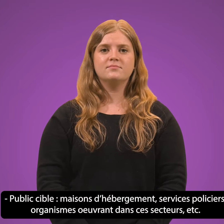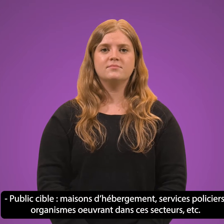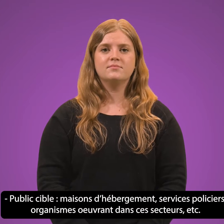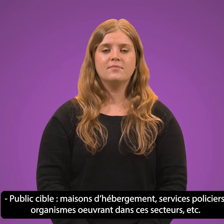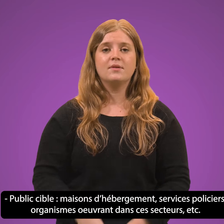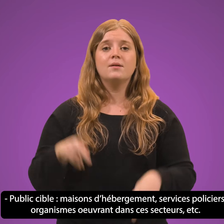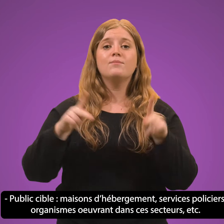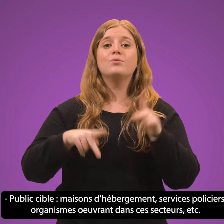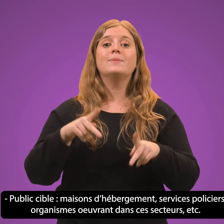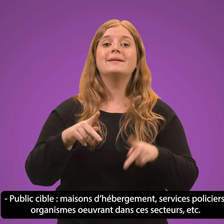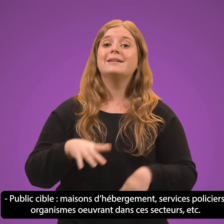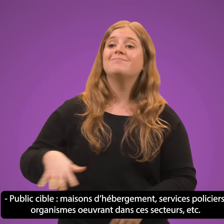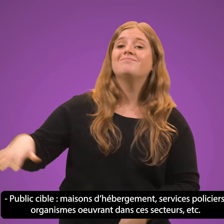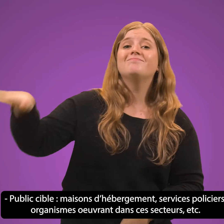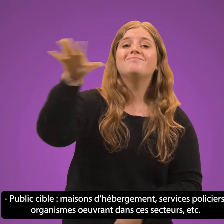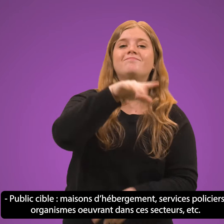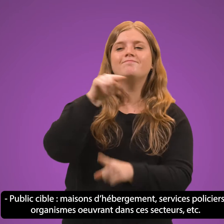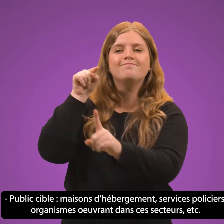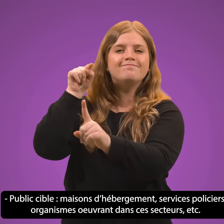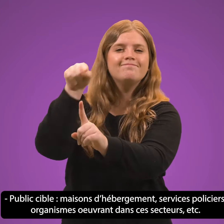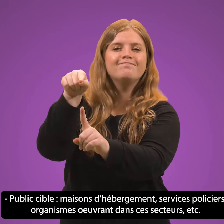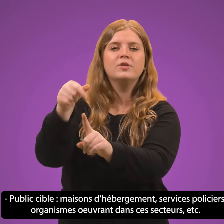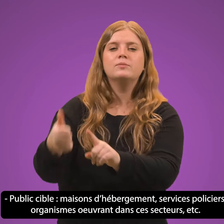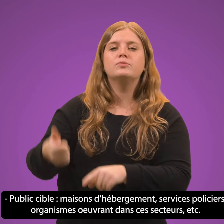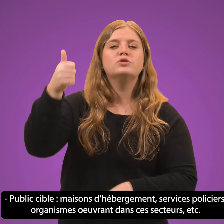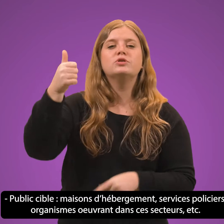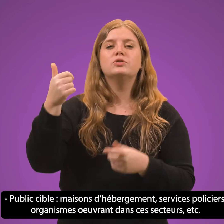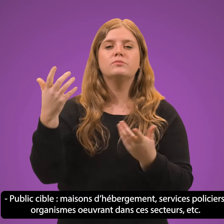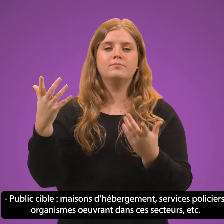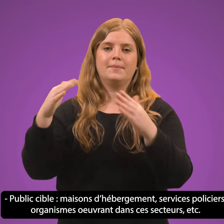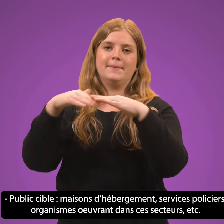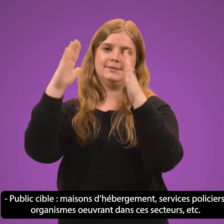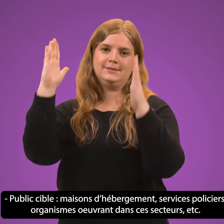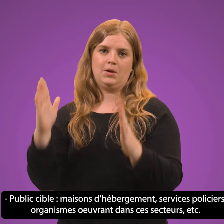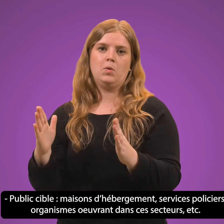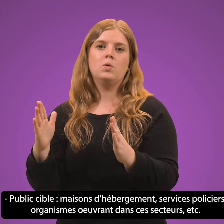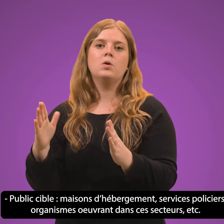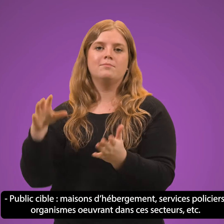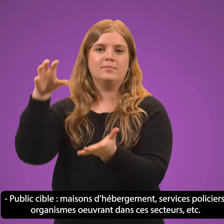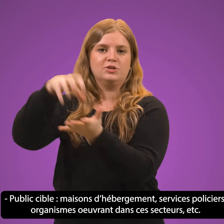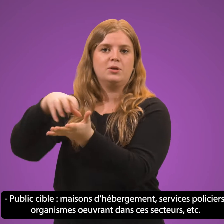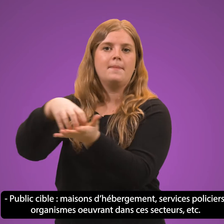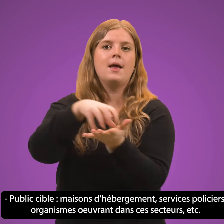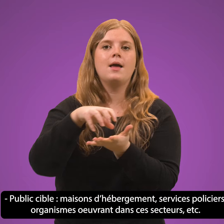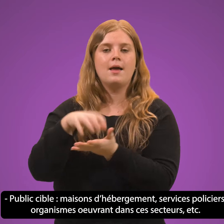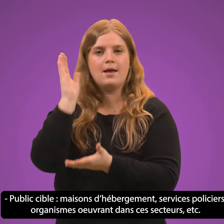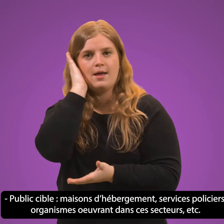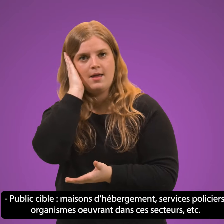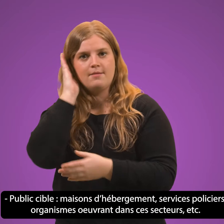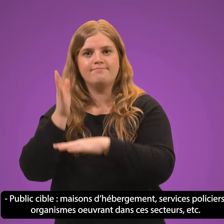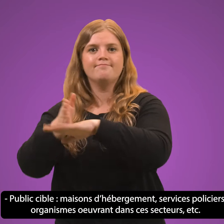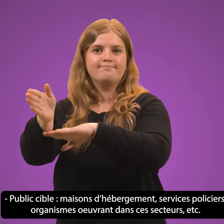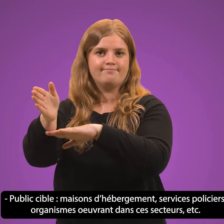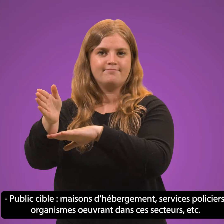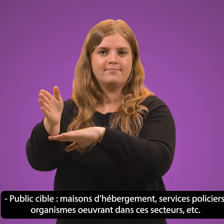public cible maison d'hébergement services policiers organismes oeuvrant dans ces secteurs ecce